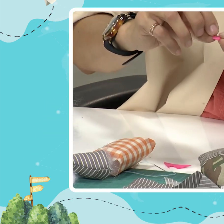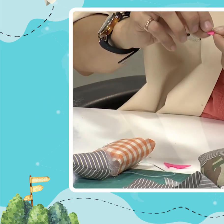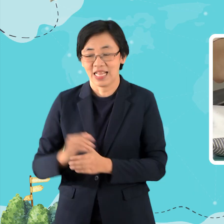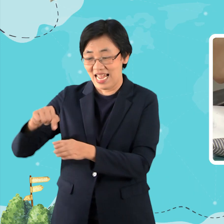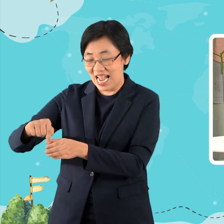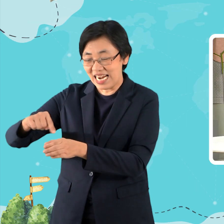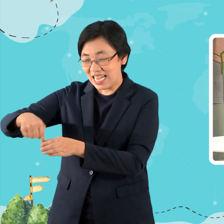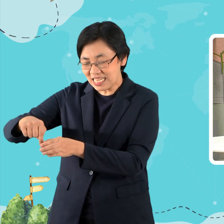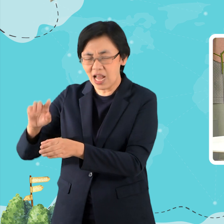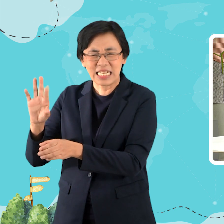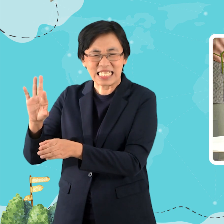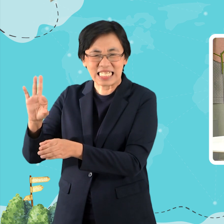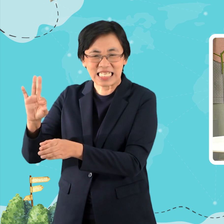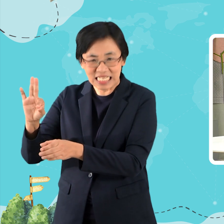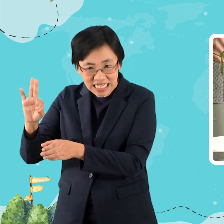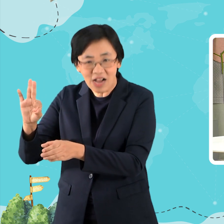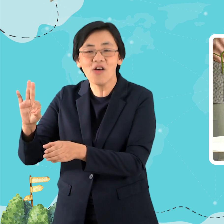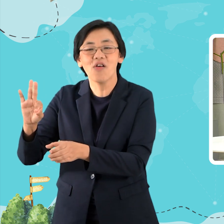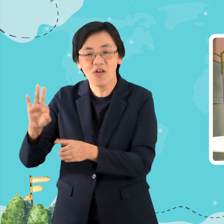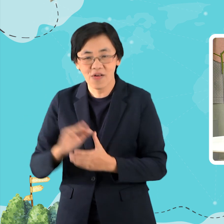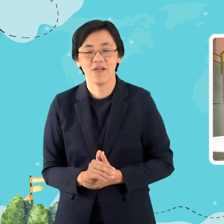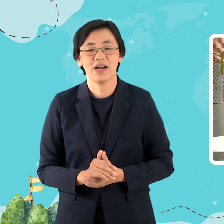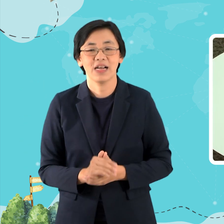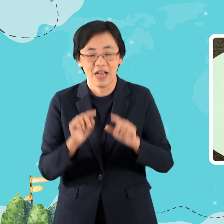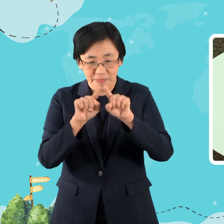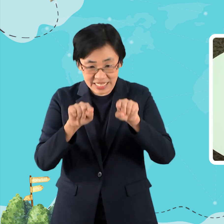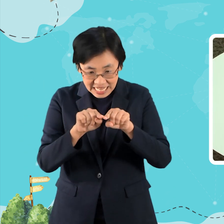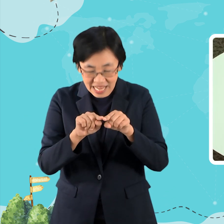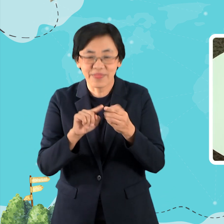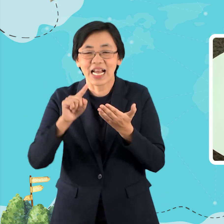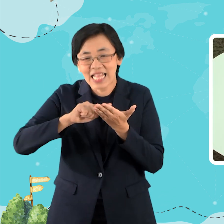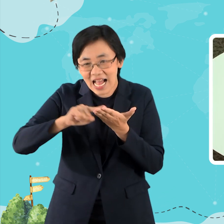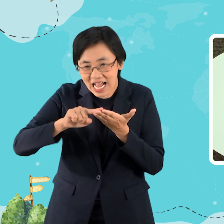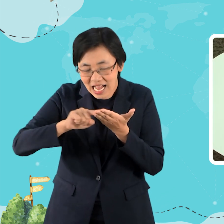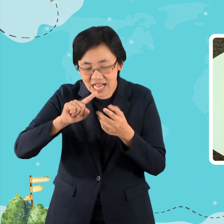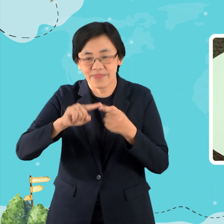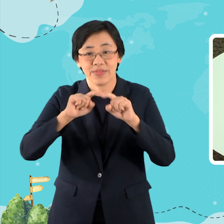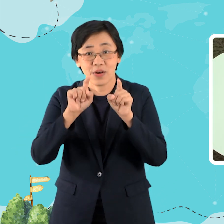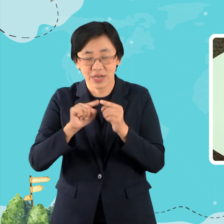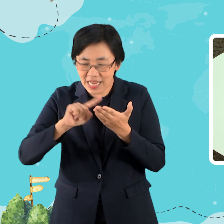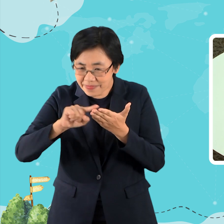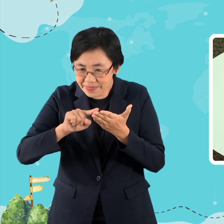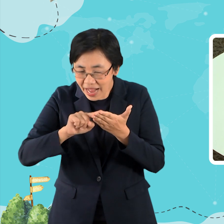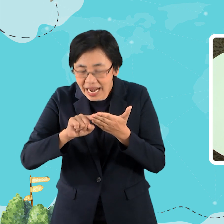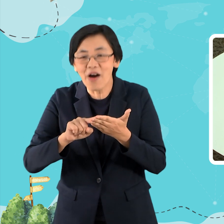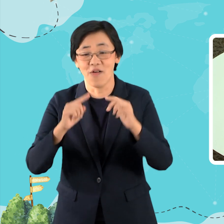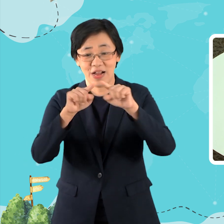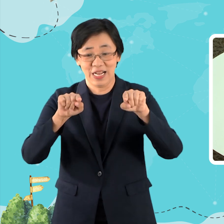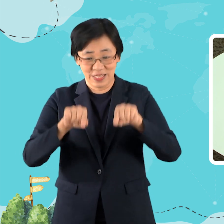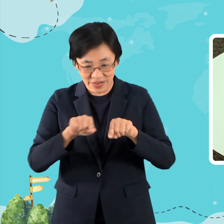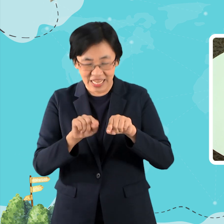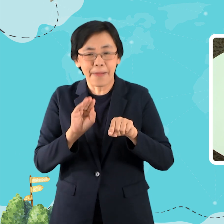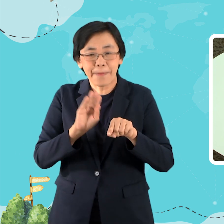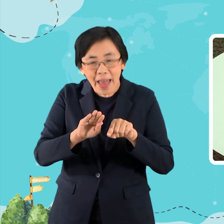ค่ะพอได้2ชิ้นนี้แล้วเราก็มาติดกาวนะคะเพื่อจะติดไปบนตัวบ้านค่ะเพิ่มสีสันให้บ้านดูน่